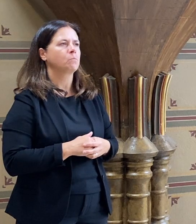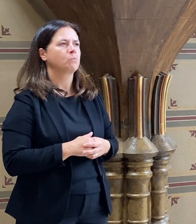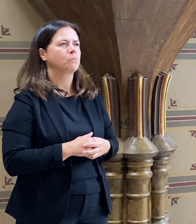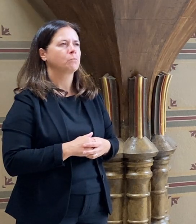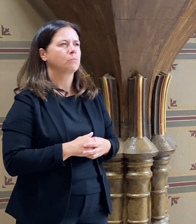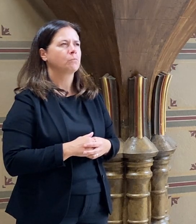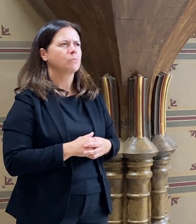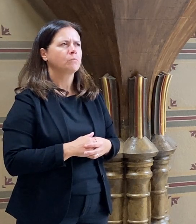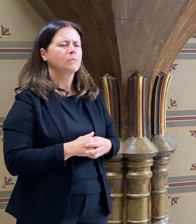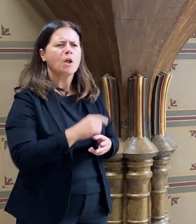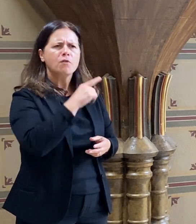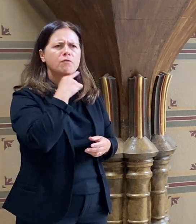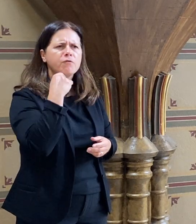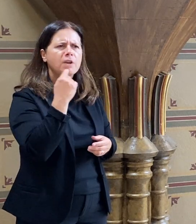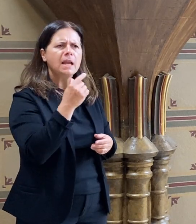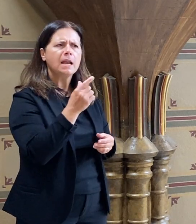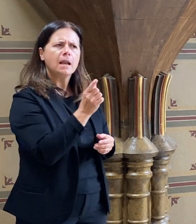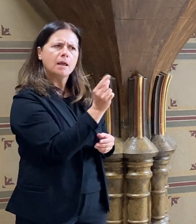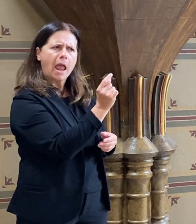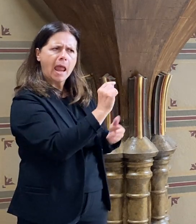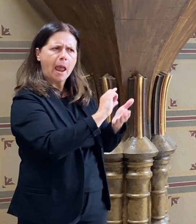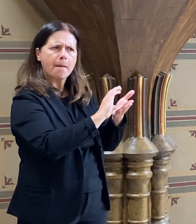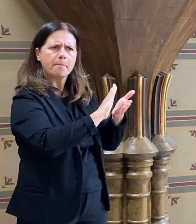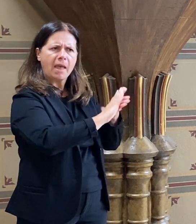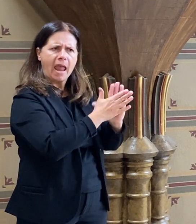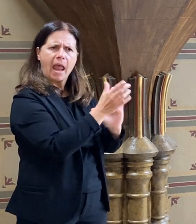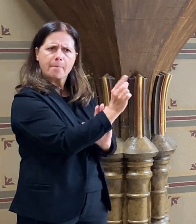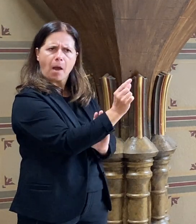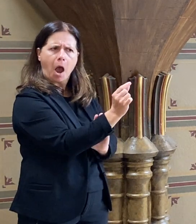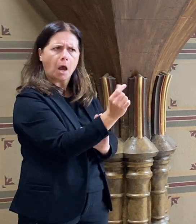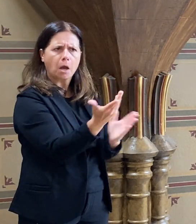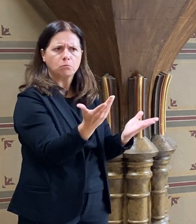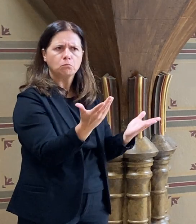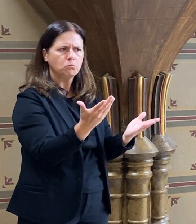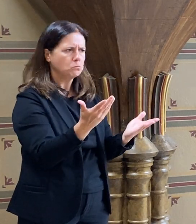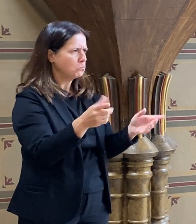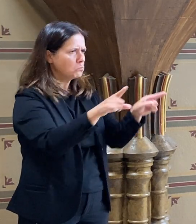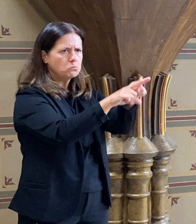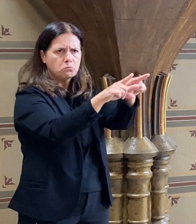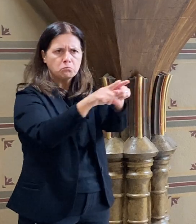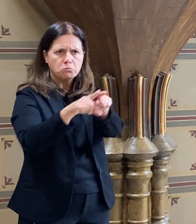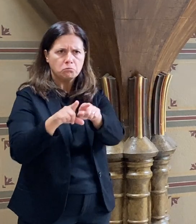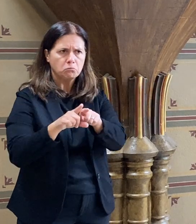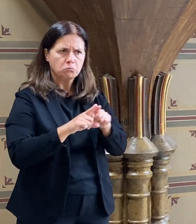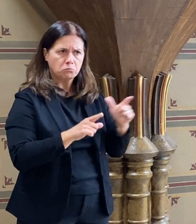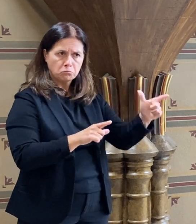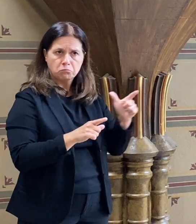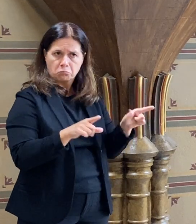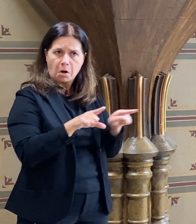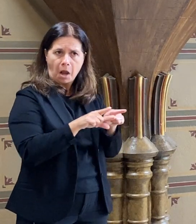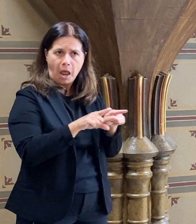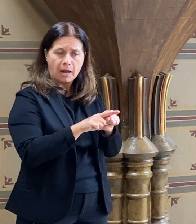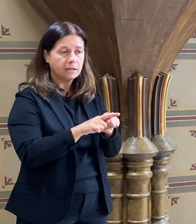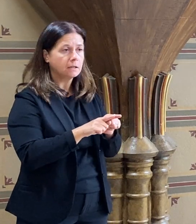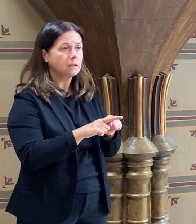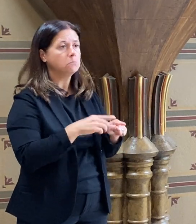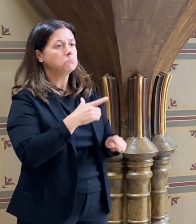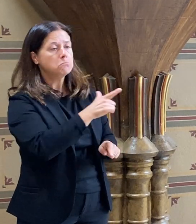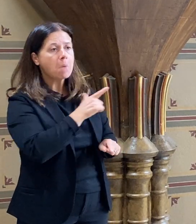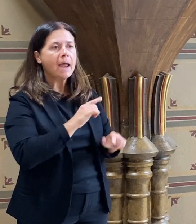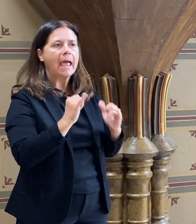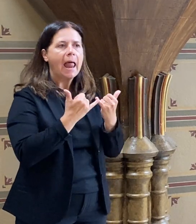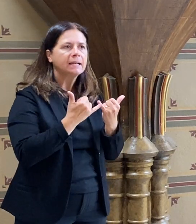Vielen Ehepaaren geht es in dieser Zeit wohl überhaupt nicht anders als uns. Eltern von zwei